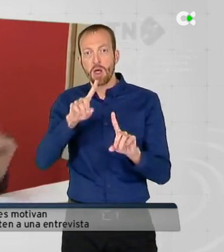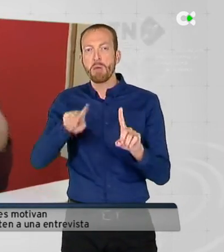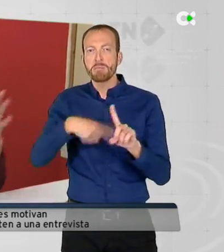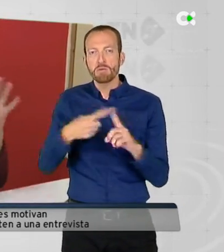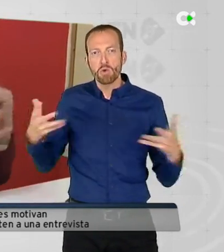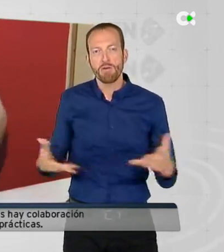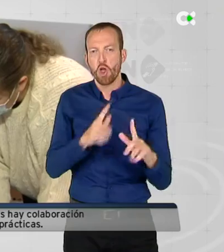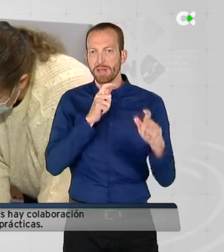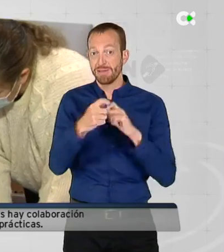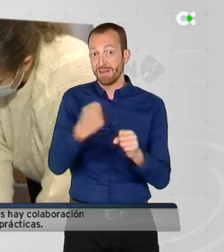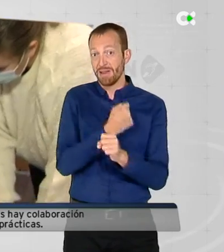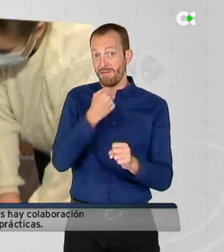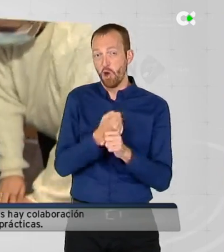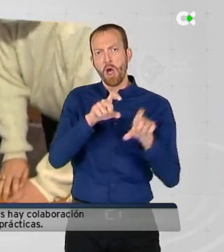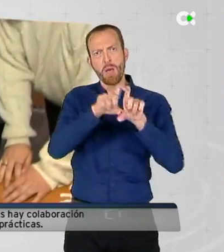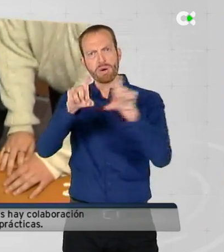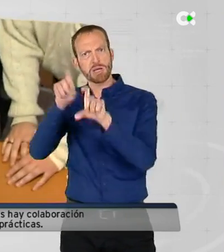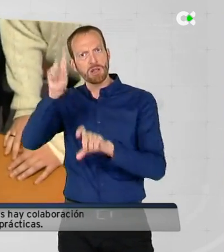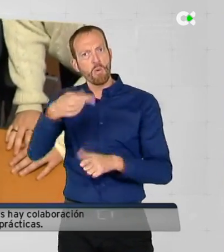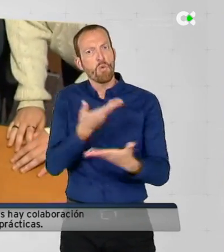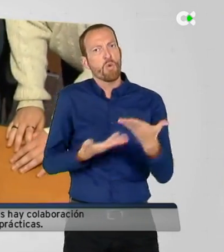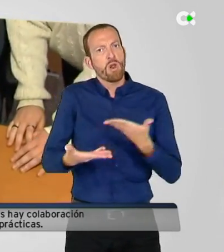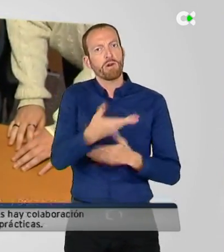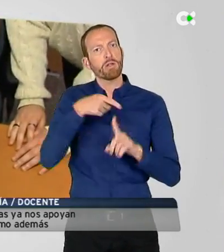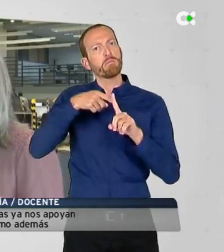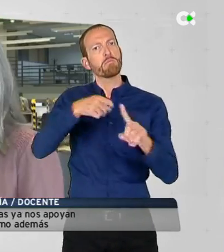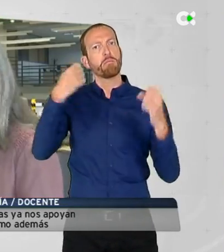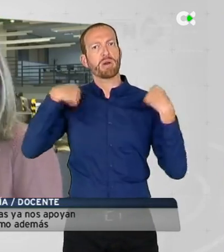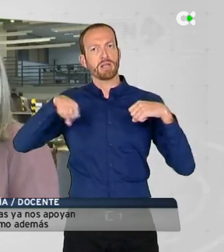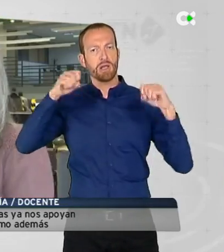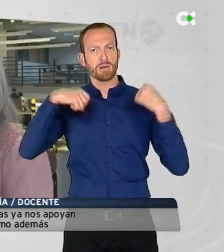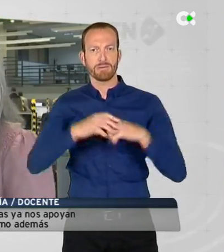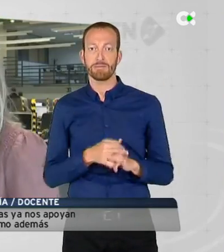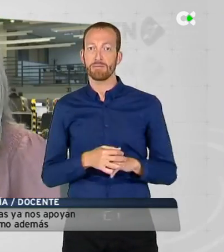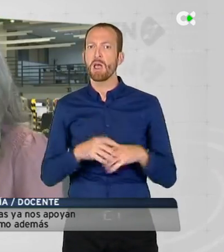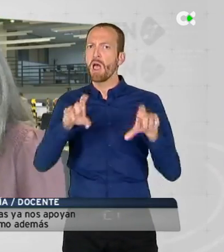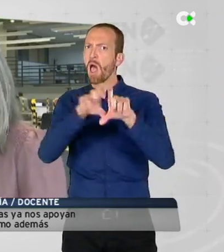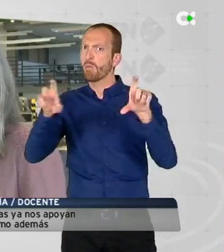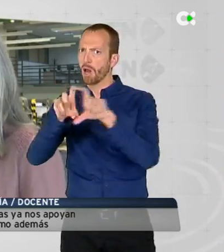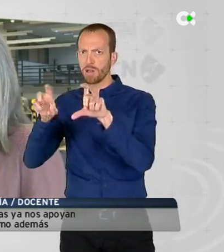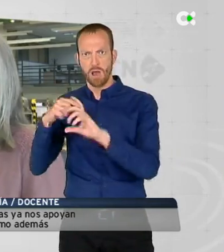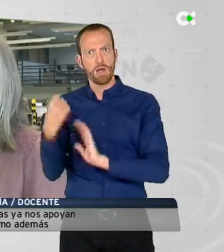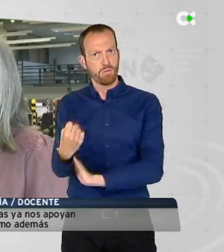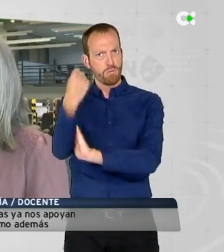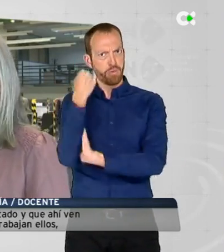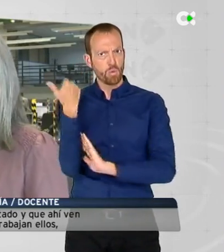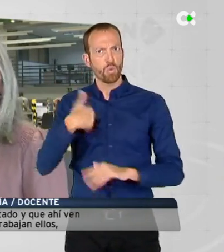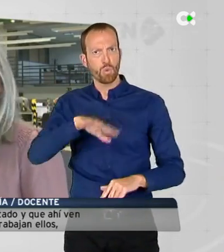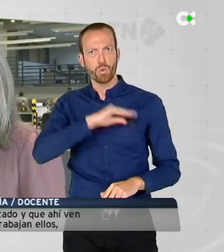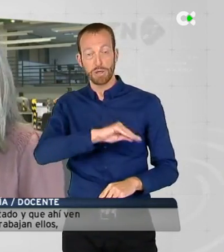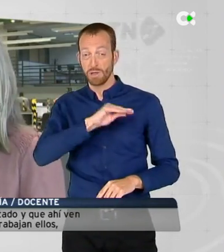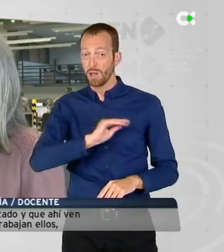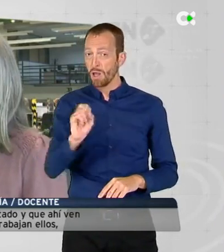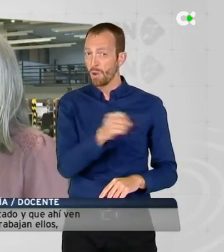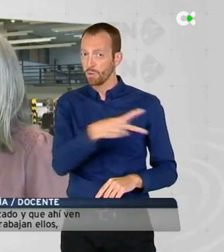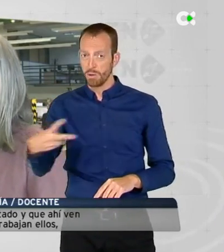enfrenten a una entrevista y con las empresas hay colaboración para las prácticas. Muchas empresas ya nos apoyan muchísimo además y con un